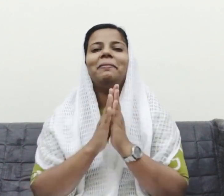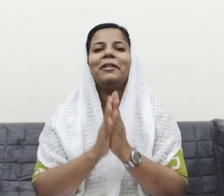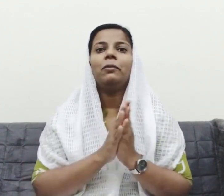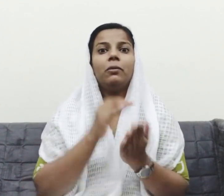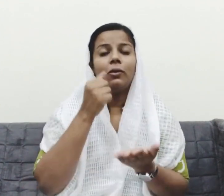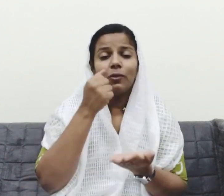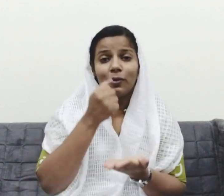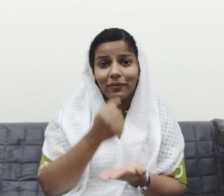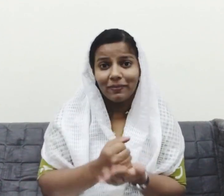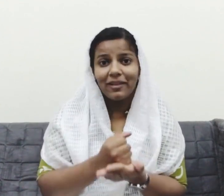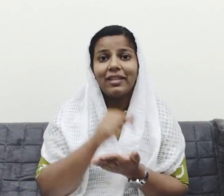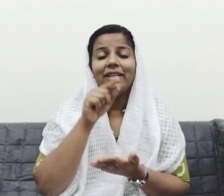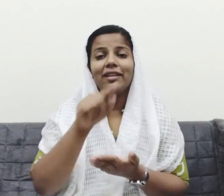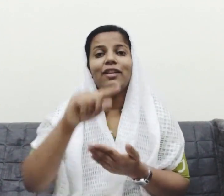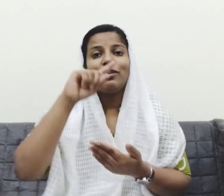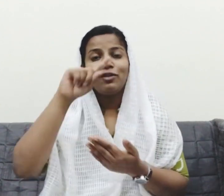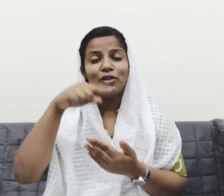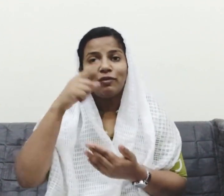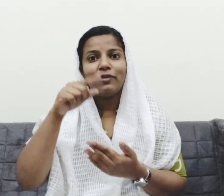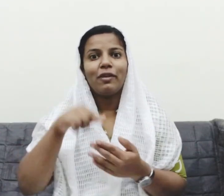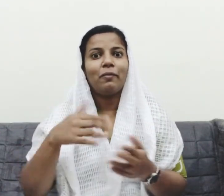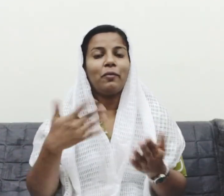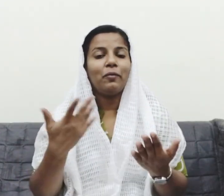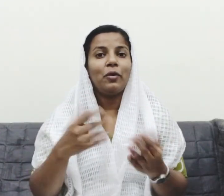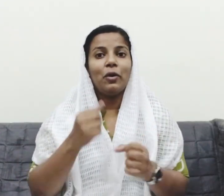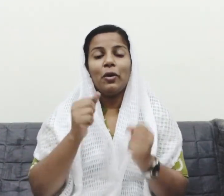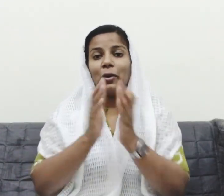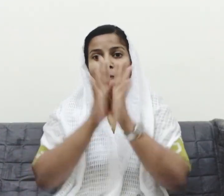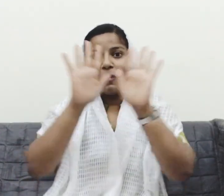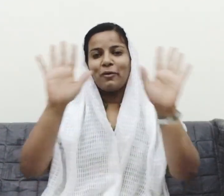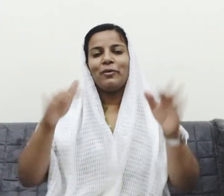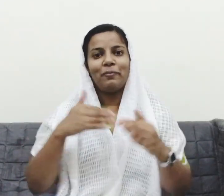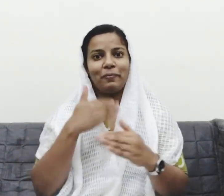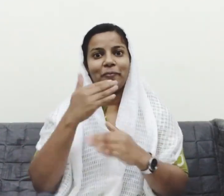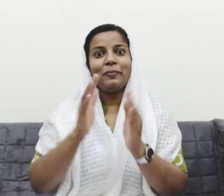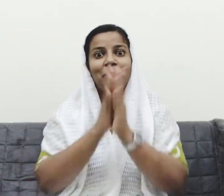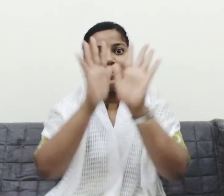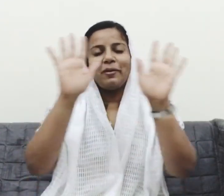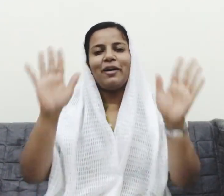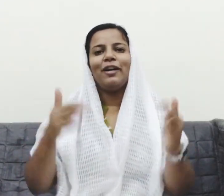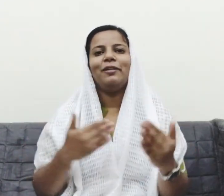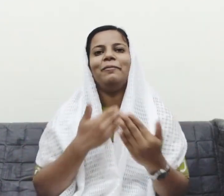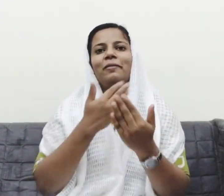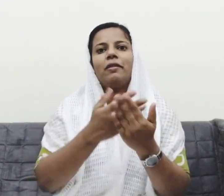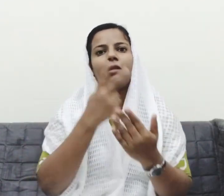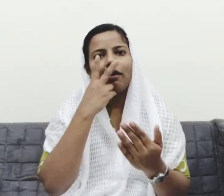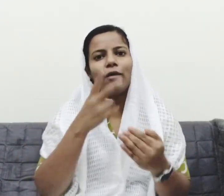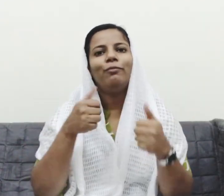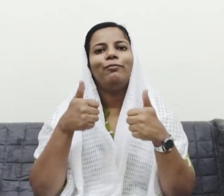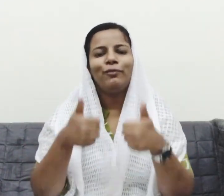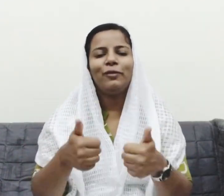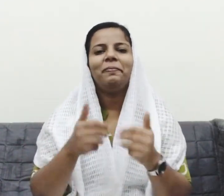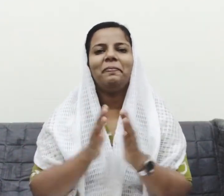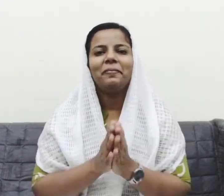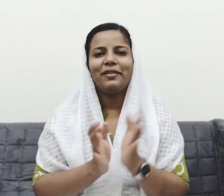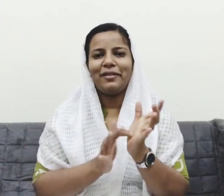പ്രാർത്ഥിക്കുക. നിശ്ചയമായിട്ടും നിങ്ങളുടെ ലൈഫ് ഇതിൽ ഗ്ലോറിയിൽ നിന്ന് ഗ്ലോറിയിലേക്ക് ശോഭനമായി മുന്നേറുന്നത് കാണാൻ നിങ്ങൾക്ക് കഴിയും. കർത്താവ്